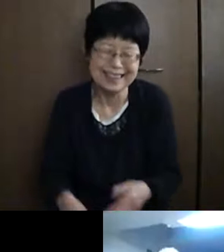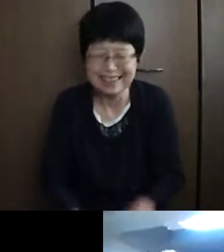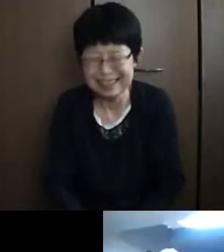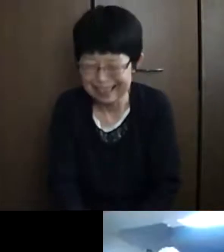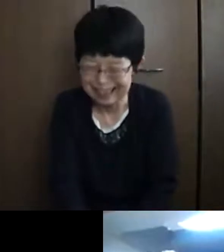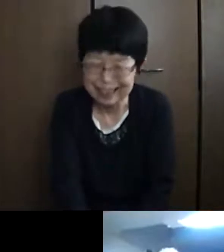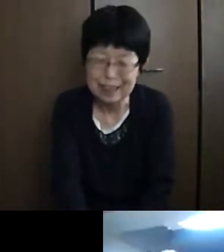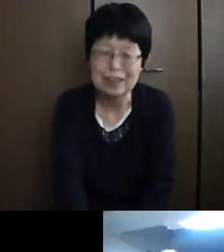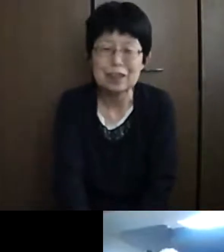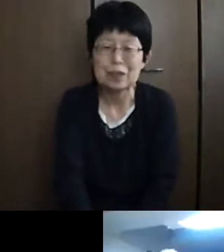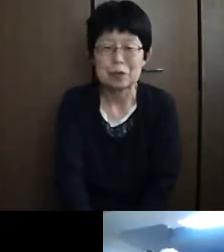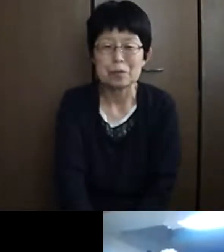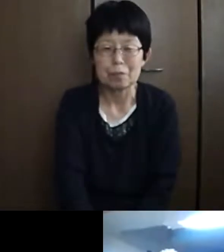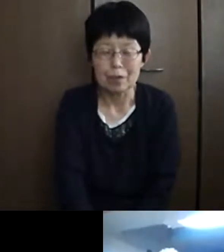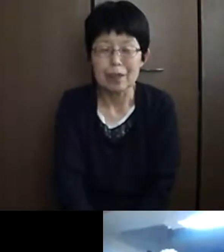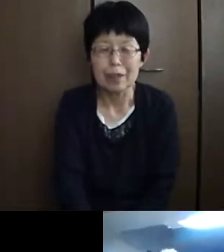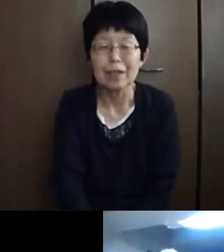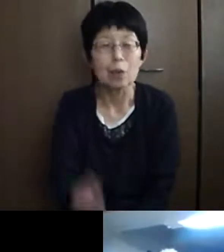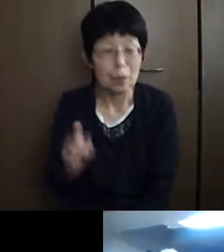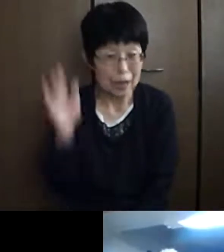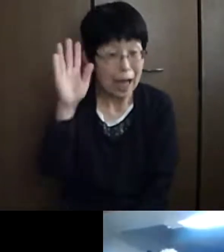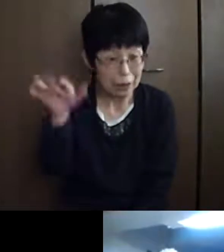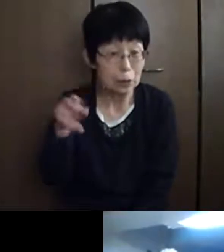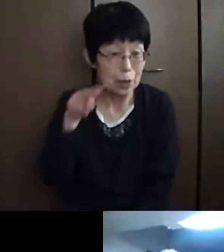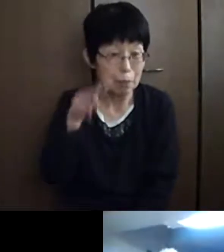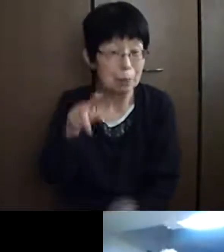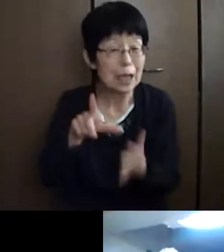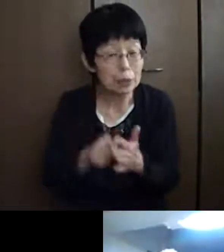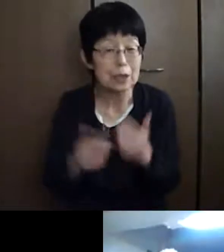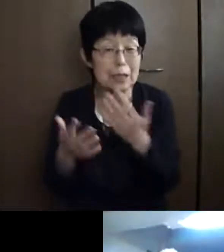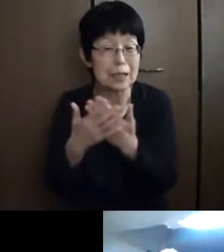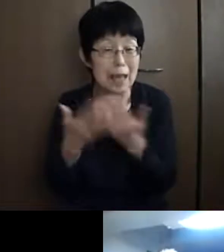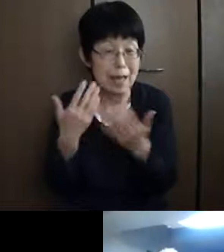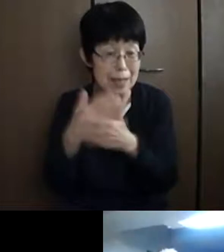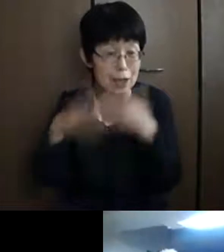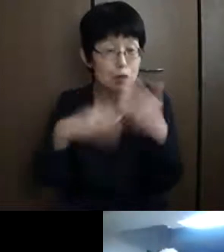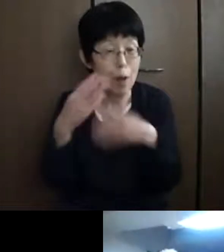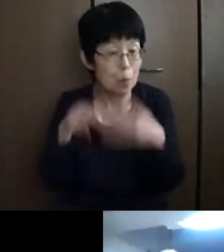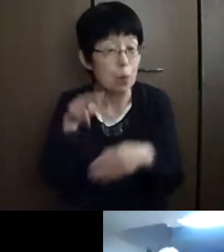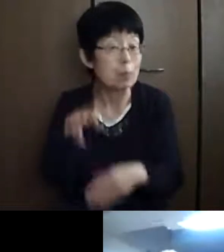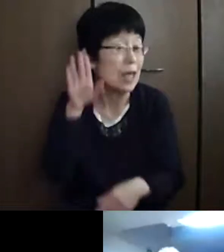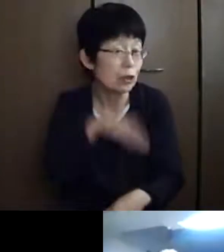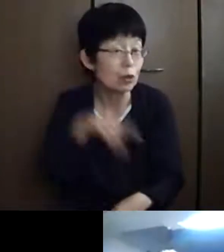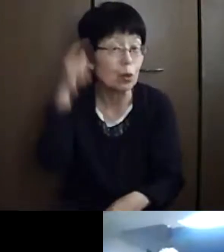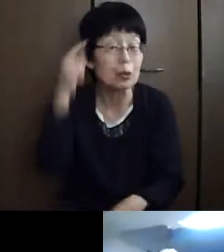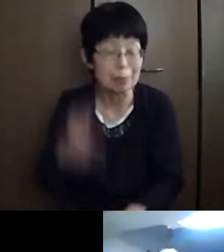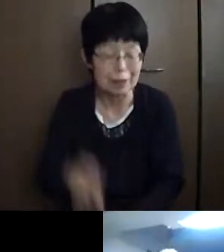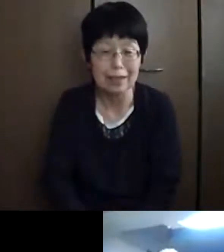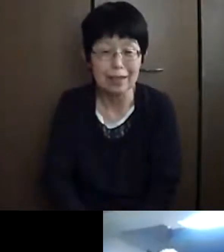ゃあ、でもこの方が多分、後で見たときに、手も見やすいと思うんですよ。なので、 あ、竹さん来ましたよ。竹さん